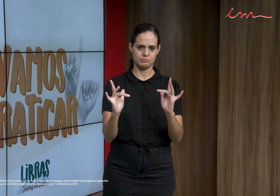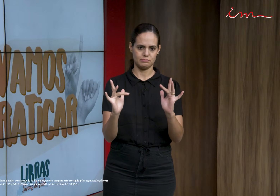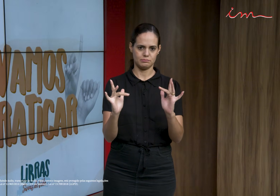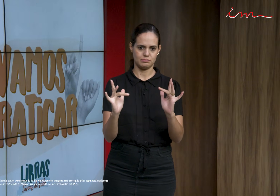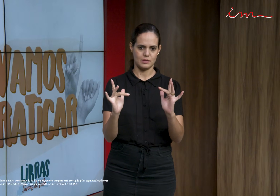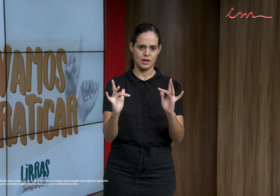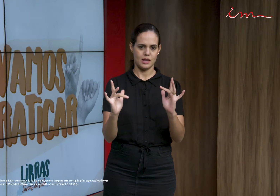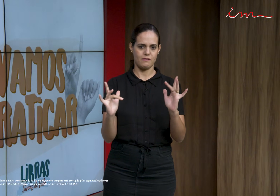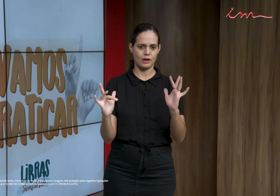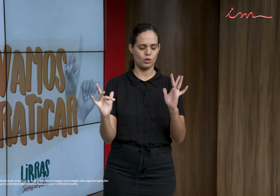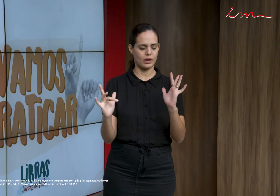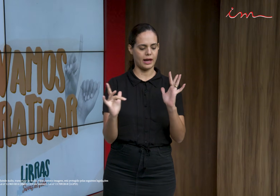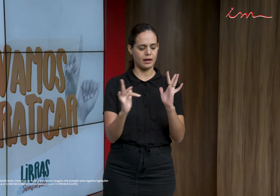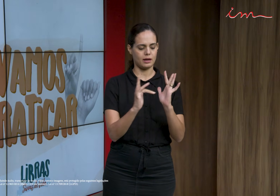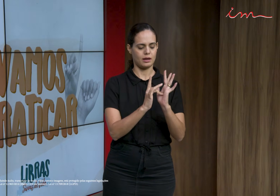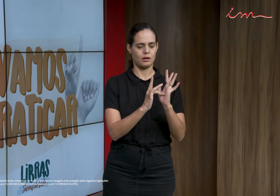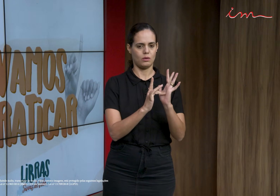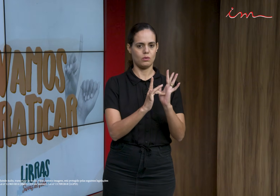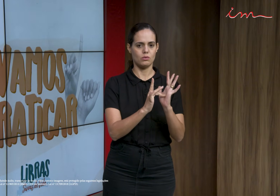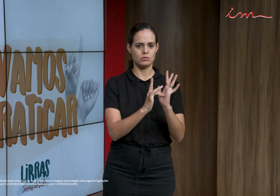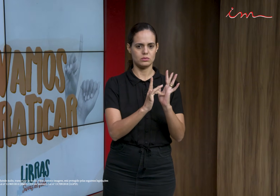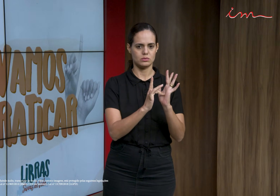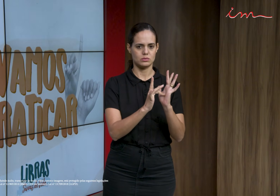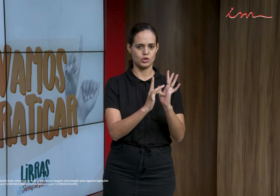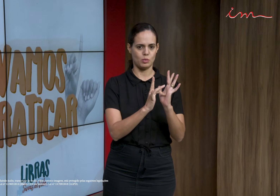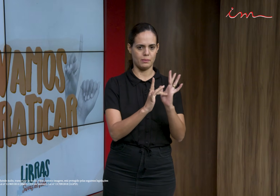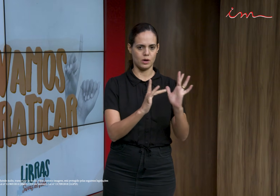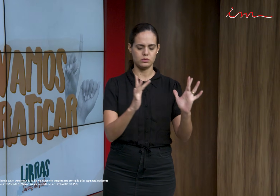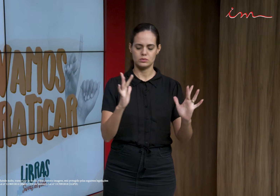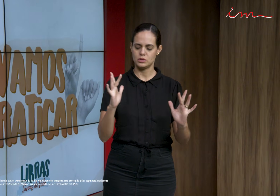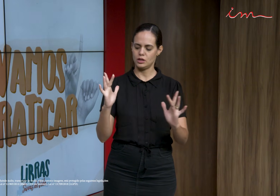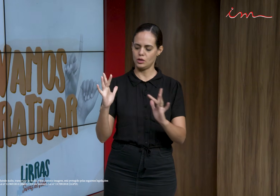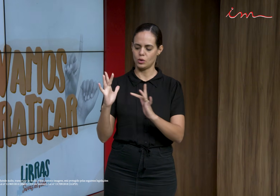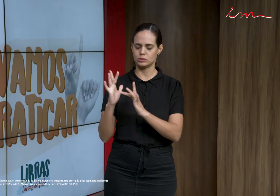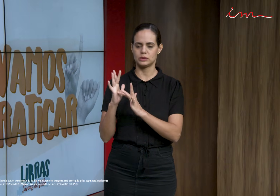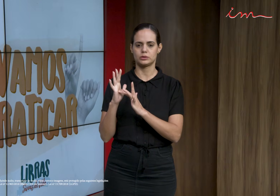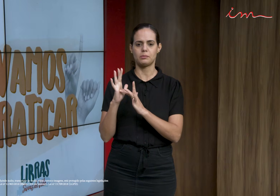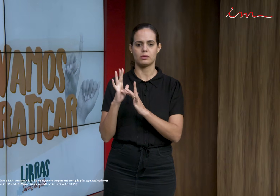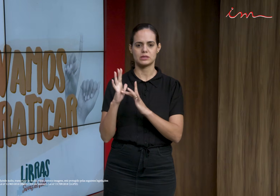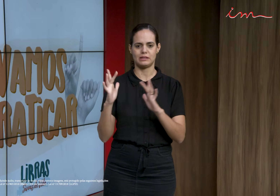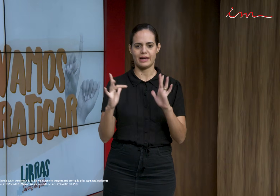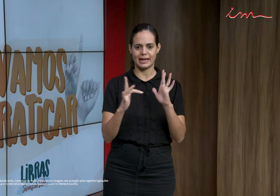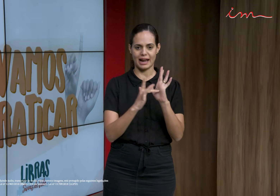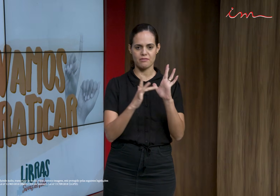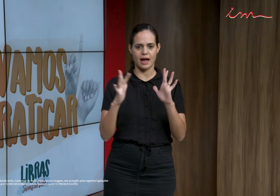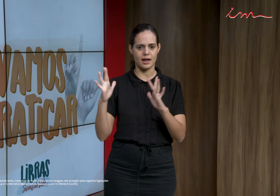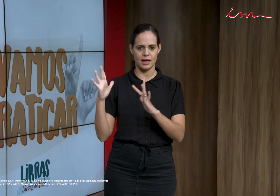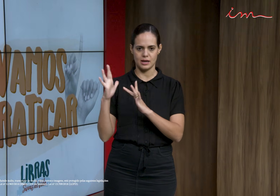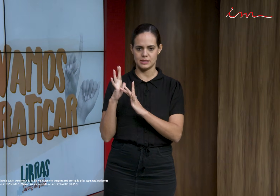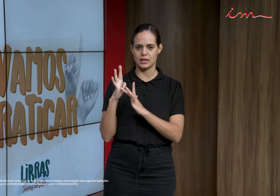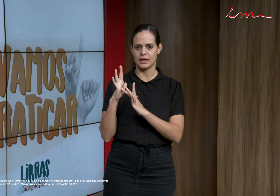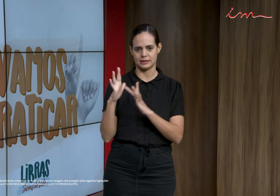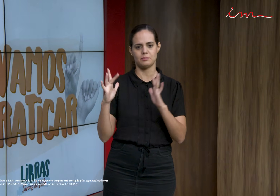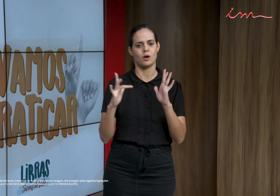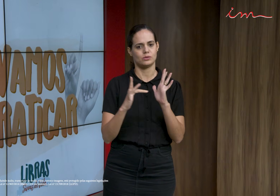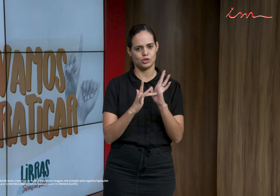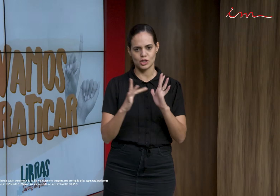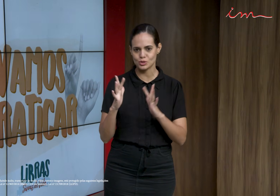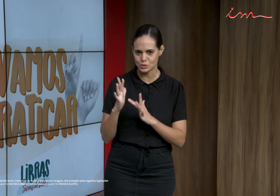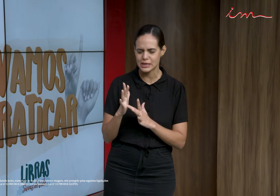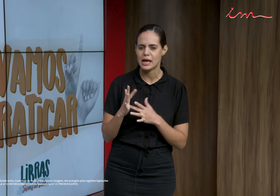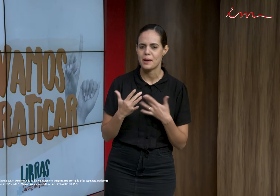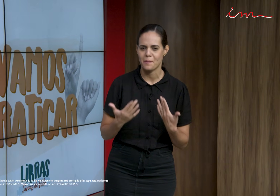evangelista, e vai colocar um em uma mão e outro na outra mão. Você vai cravar eles em cada